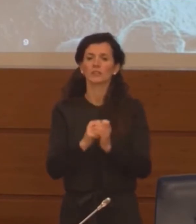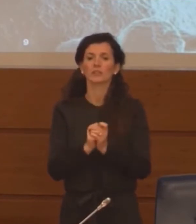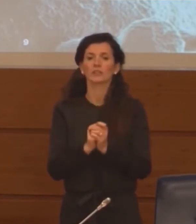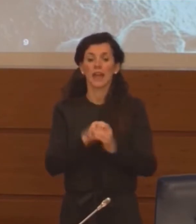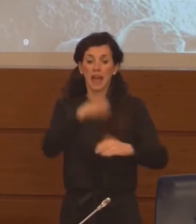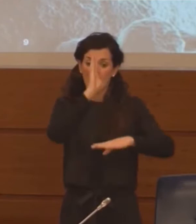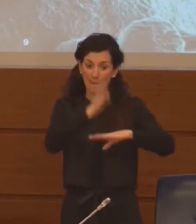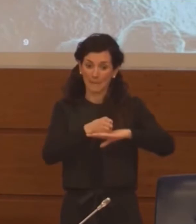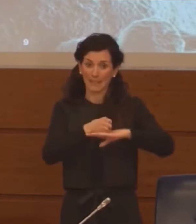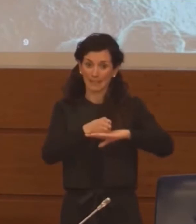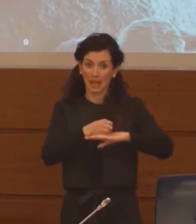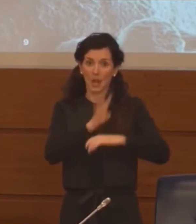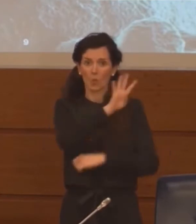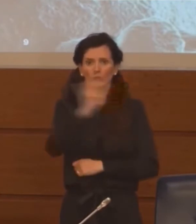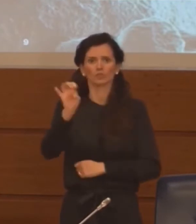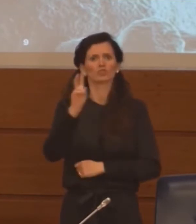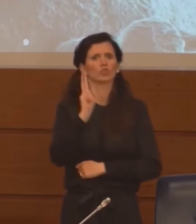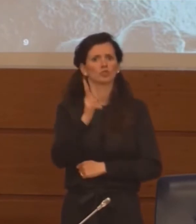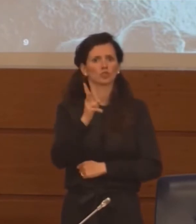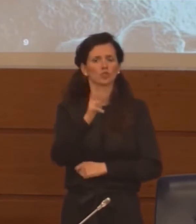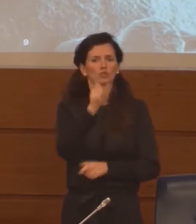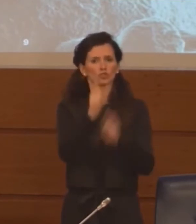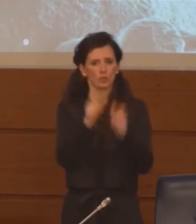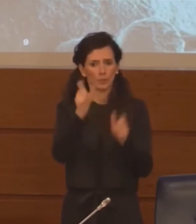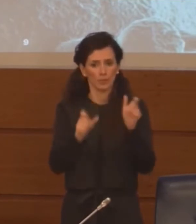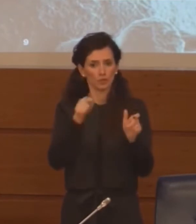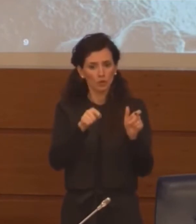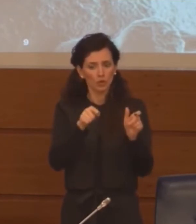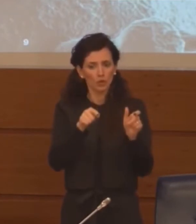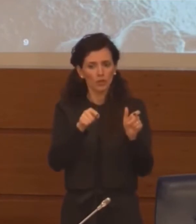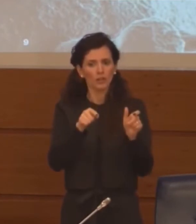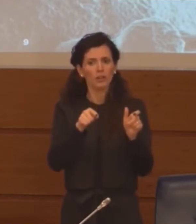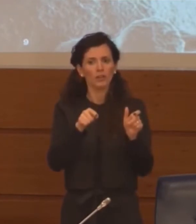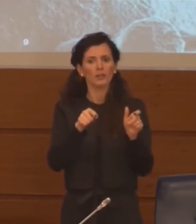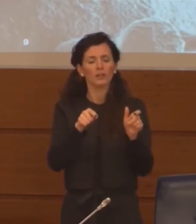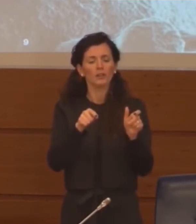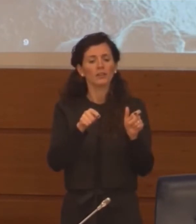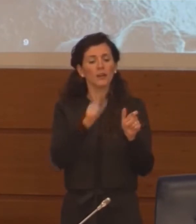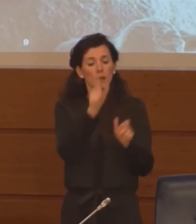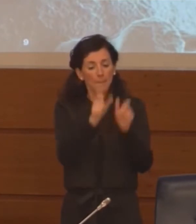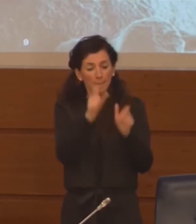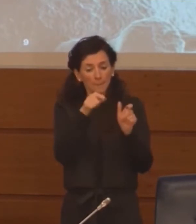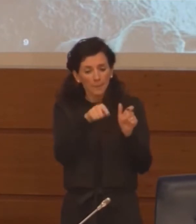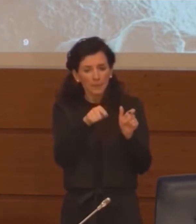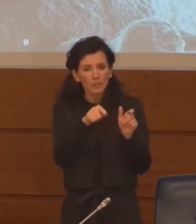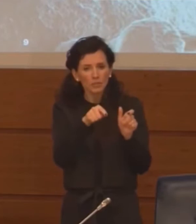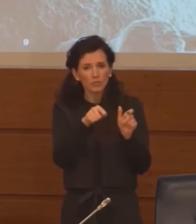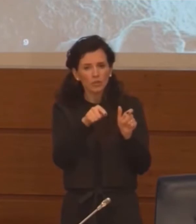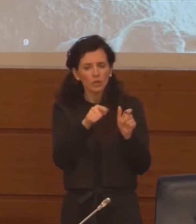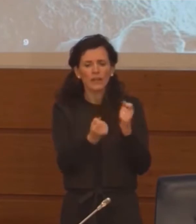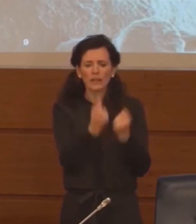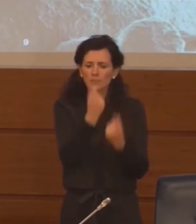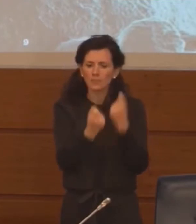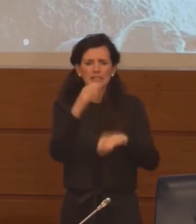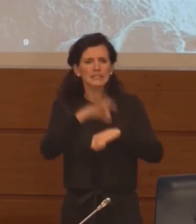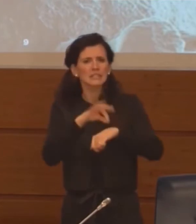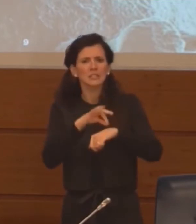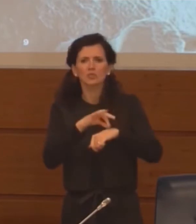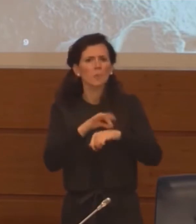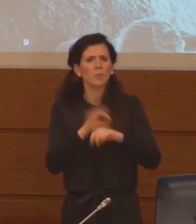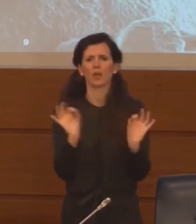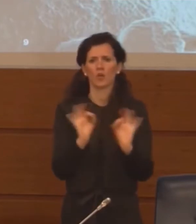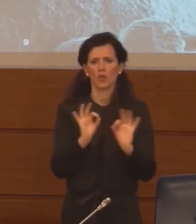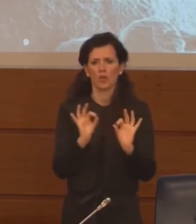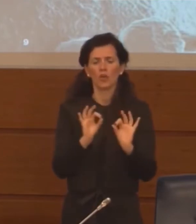meta 412 son o persona que son o asintomática o con